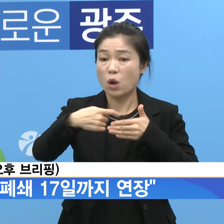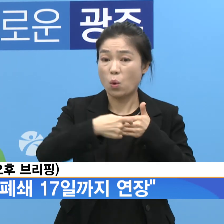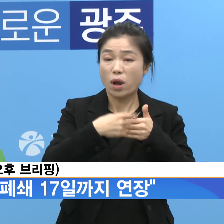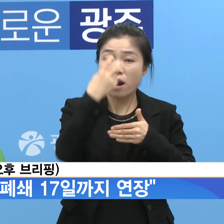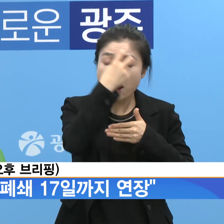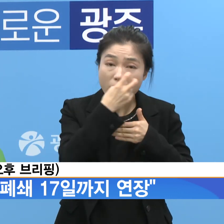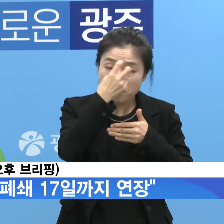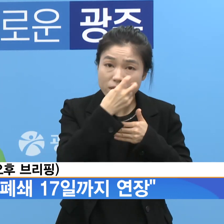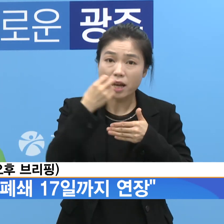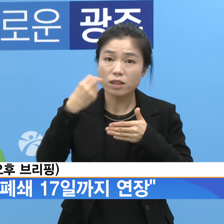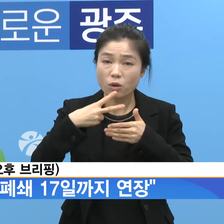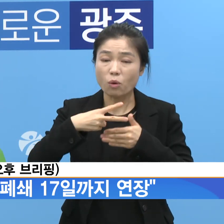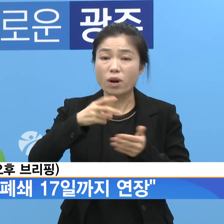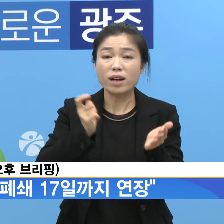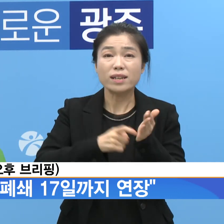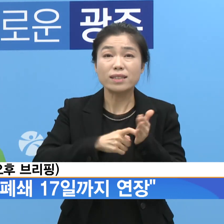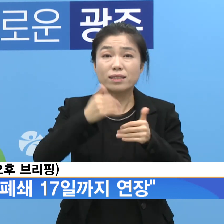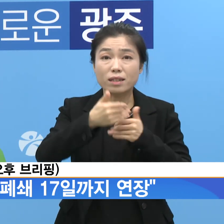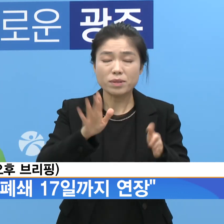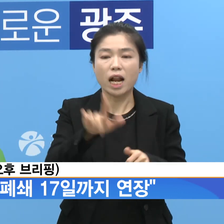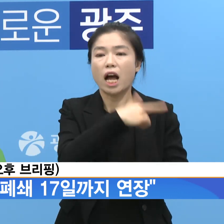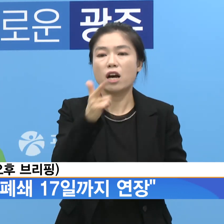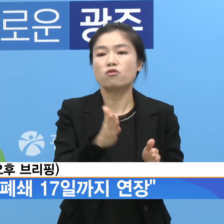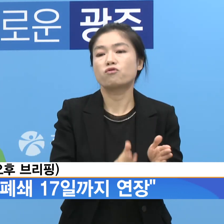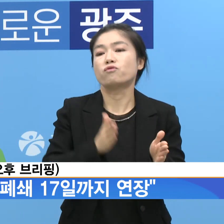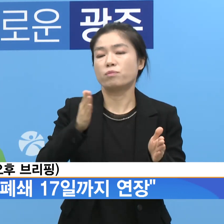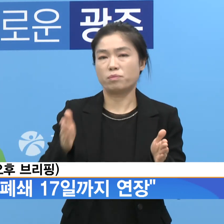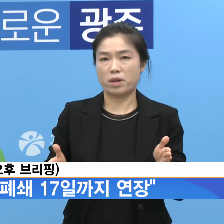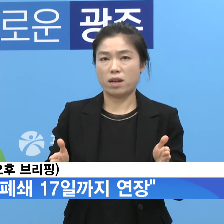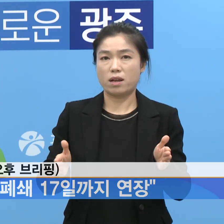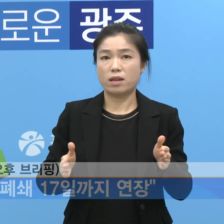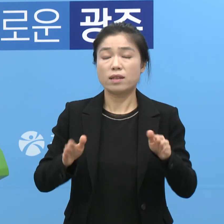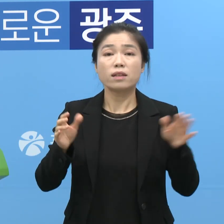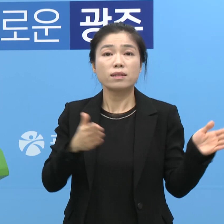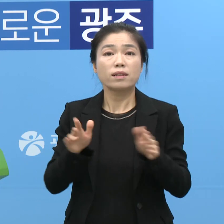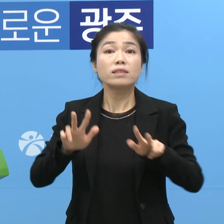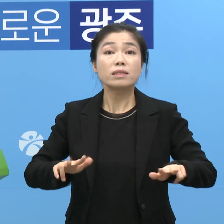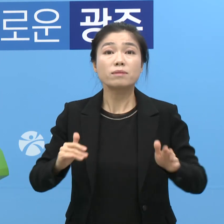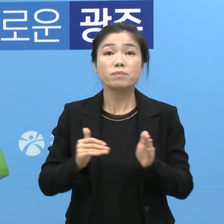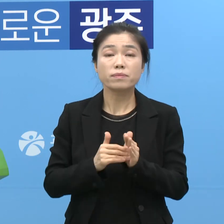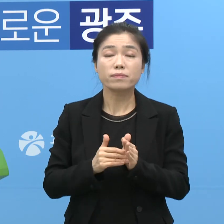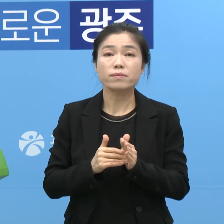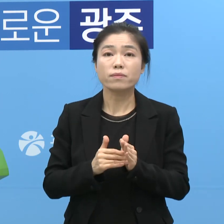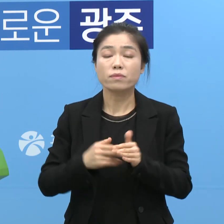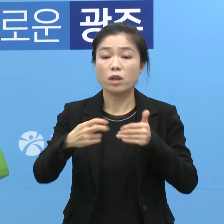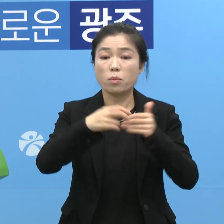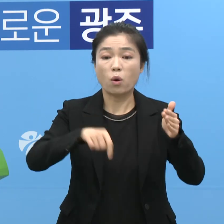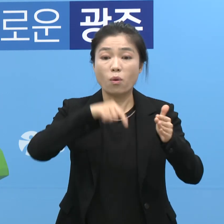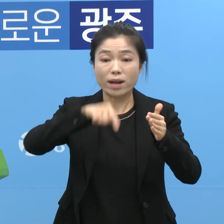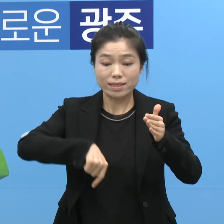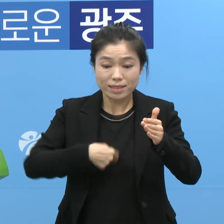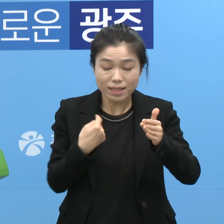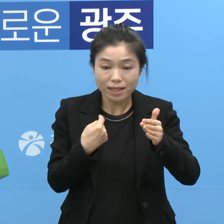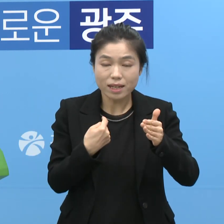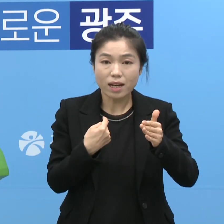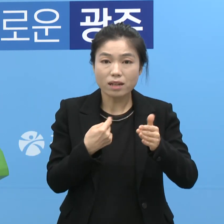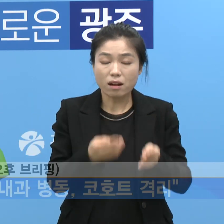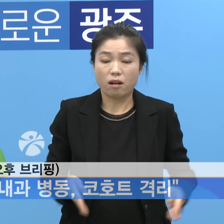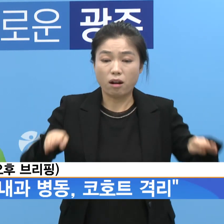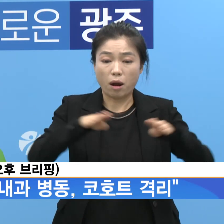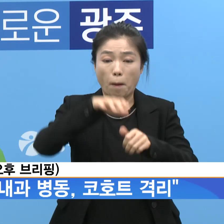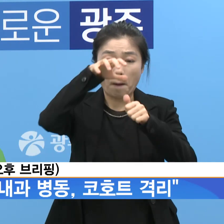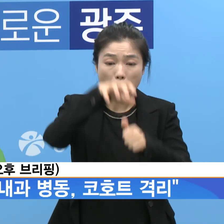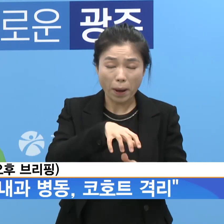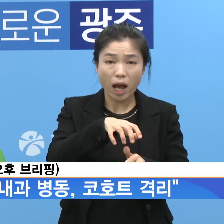응급실 폐쇄를 하루 더 연장 하도록 하겠습니다 그 다음에 현재까지 저의 저 병원 내에서 자체적으로 코트 경이